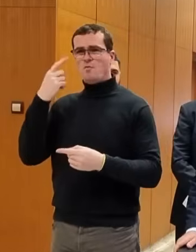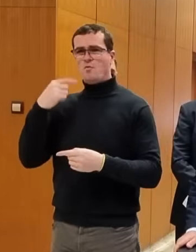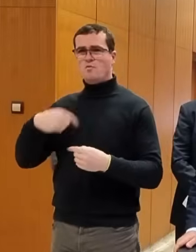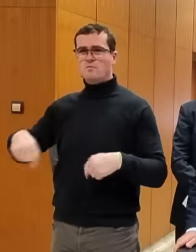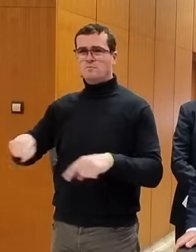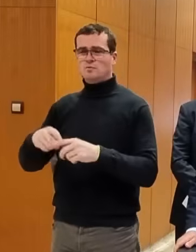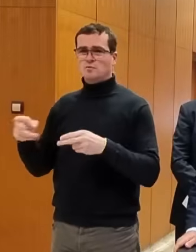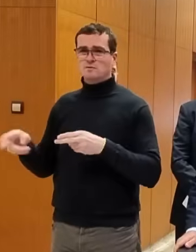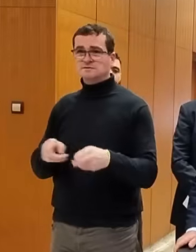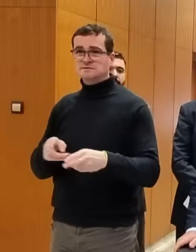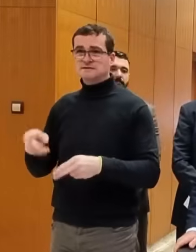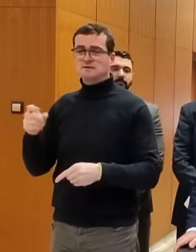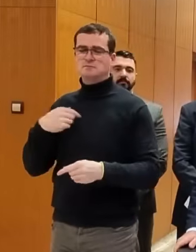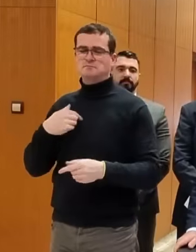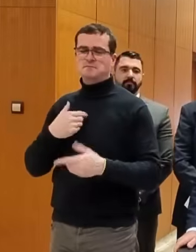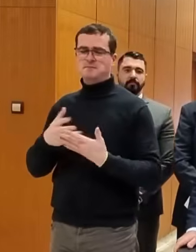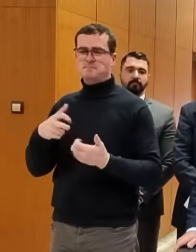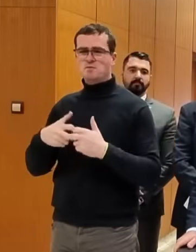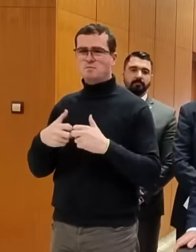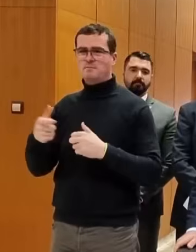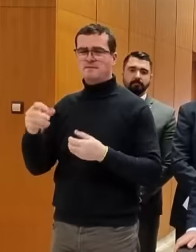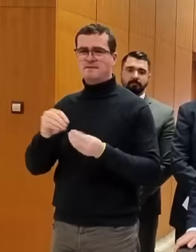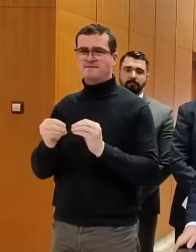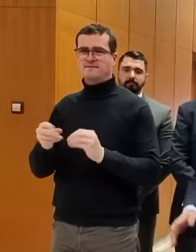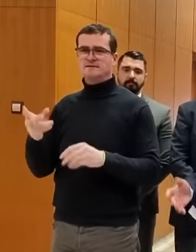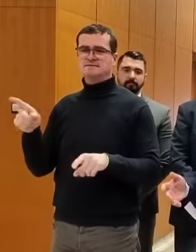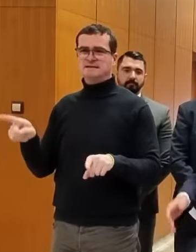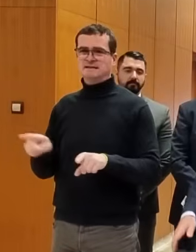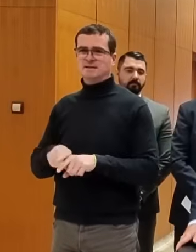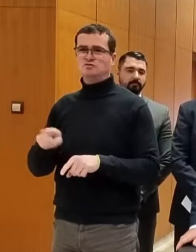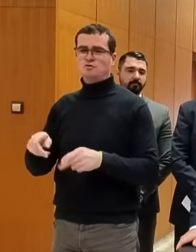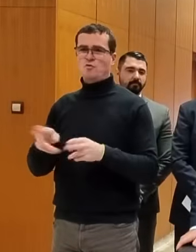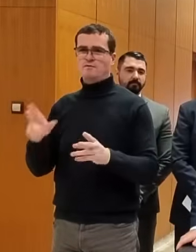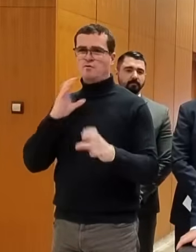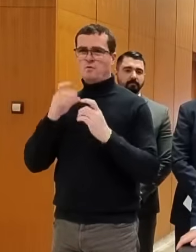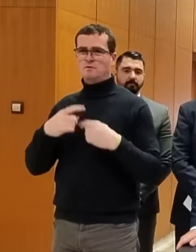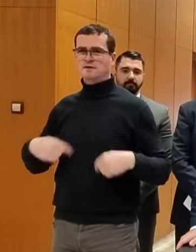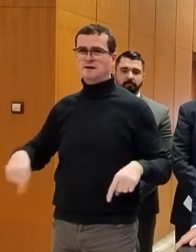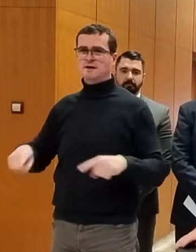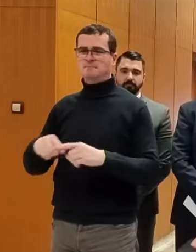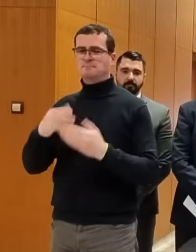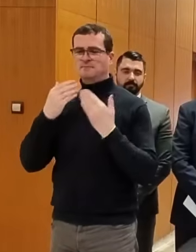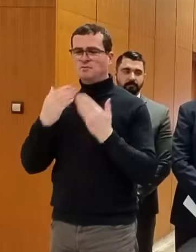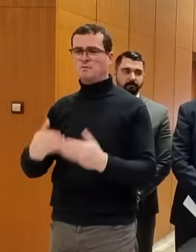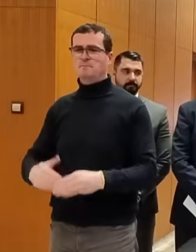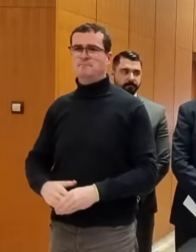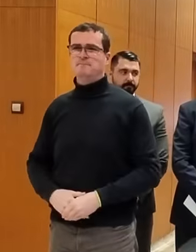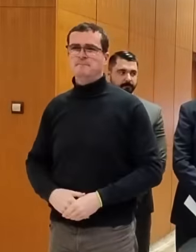odbornou cestou, tak nemáme problém tieto veci aj takto otvorene komunikovať s kýmkoľvek. Ďakujem.